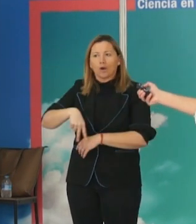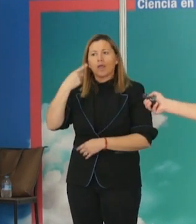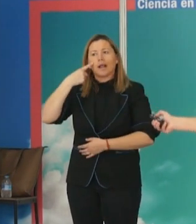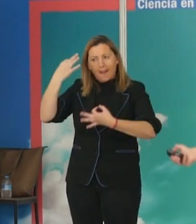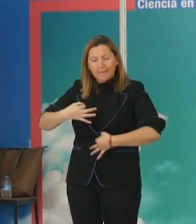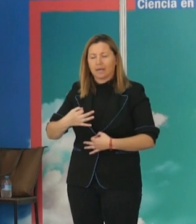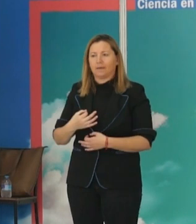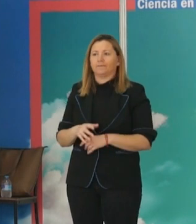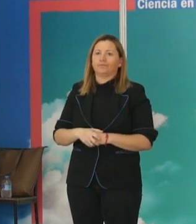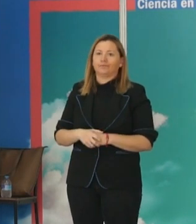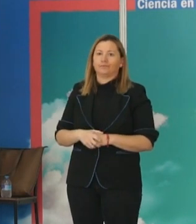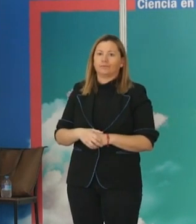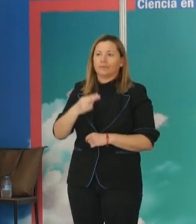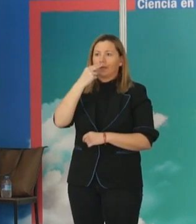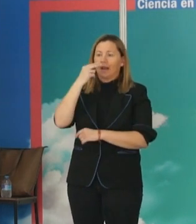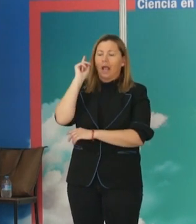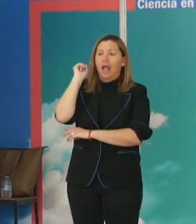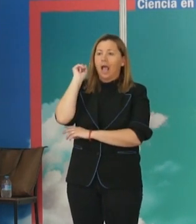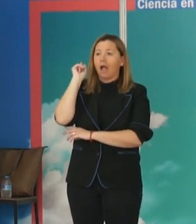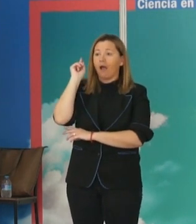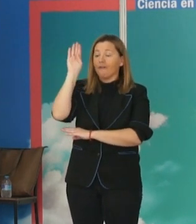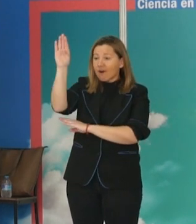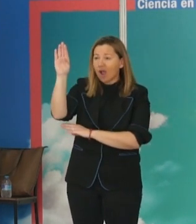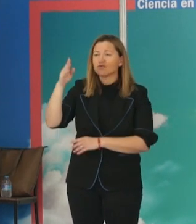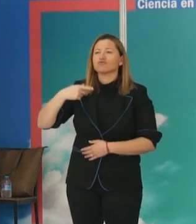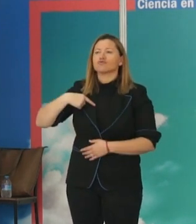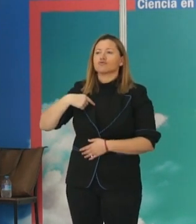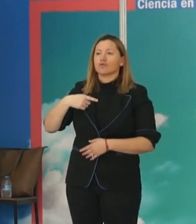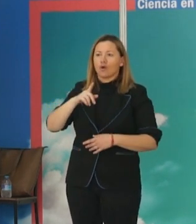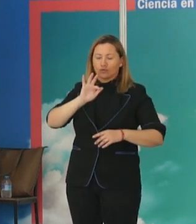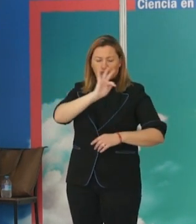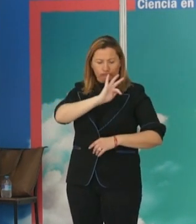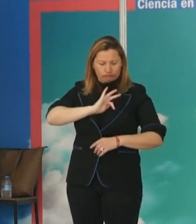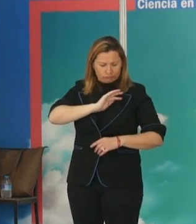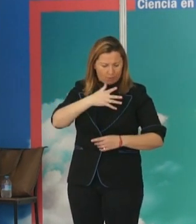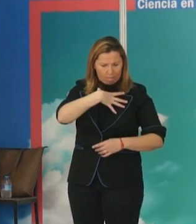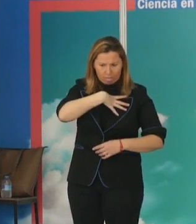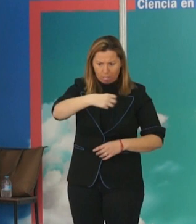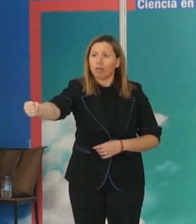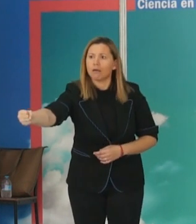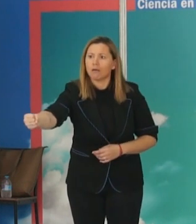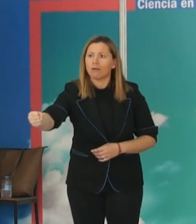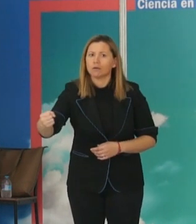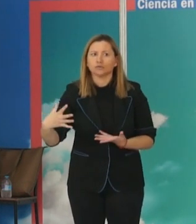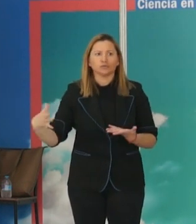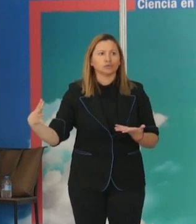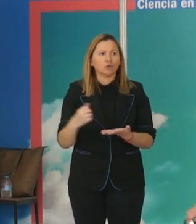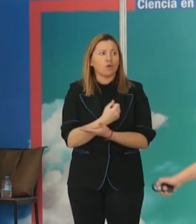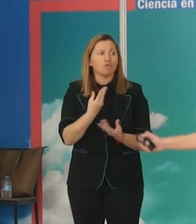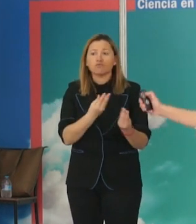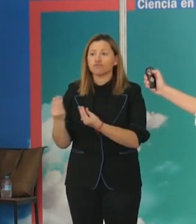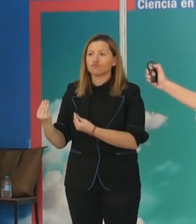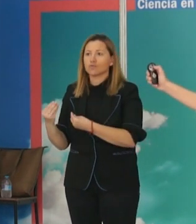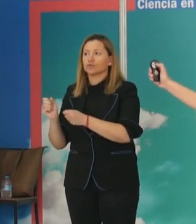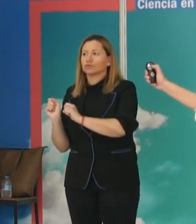La dictadura le cesó de sus cargos, retiró condecoraciones, méritos acumulados y algunos acabaron